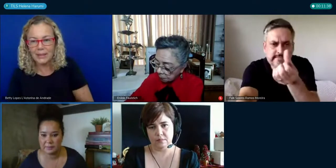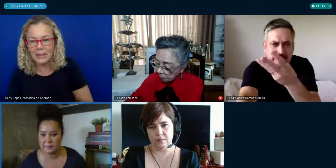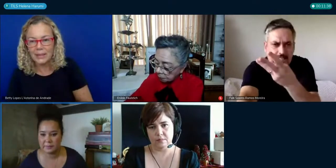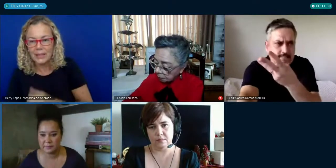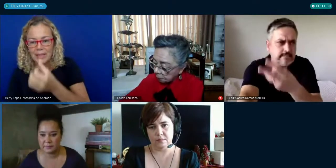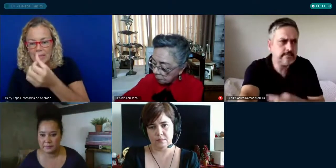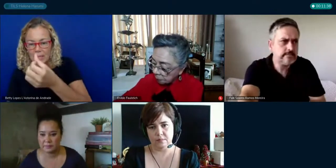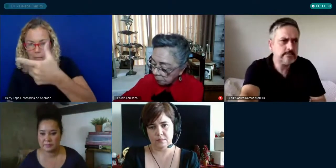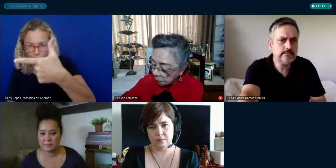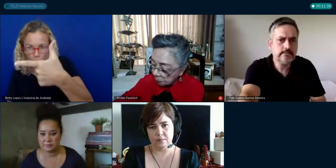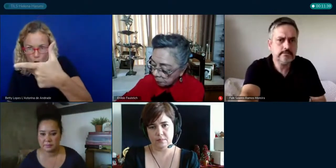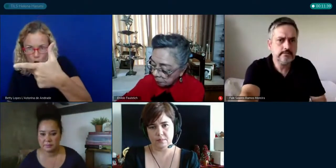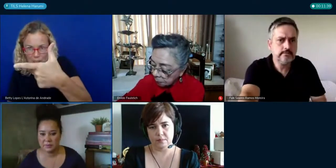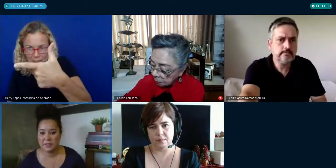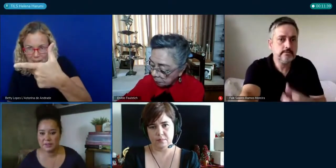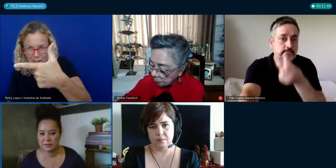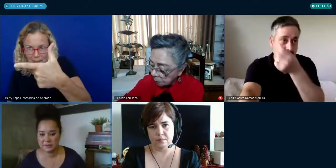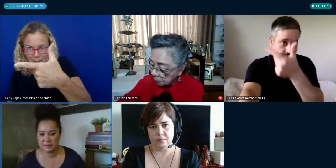63.